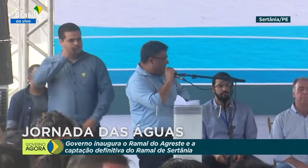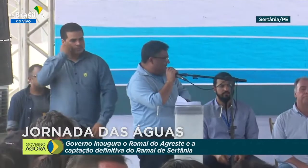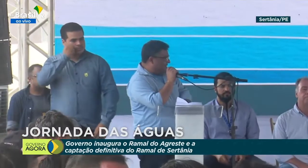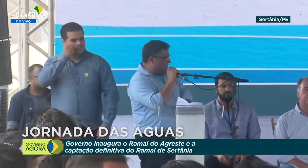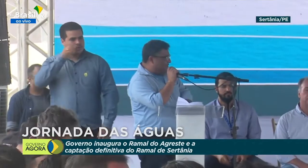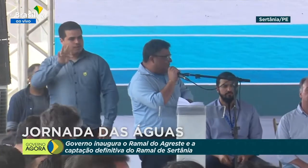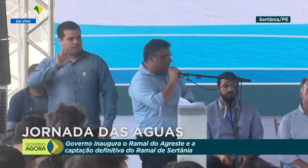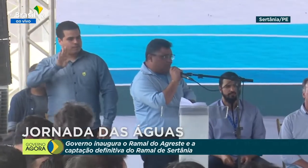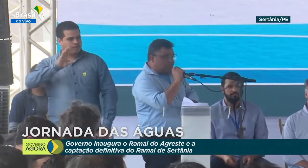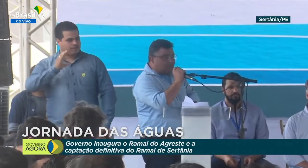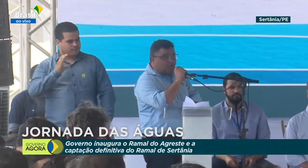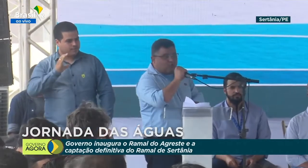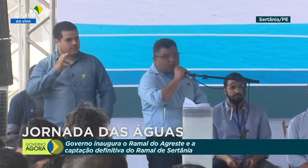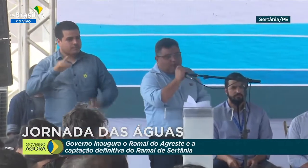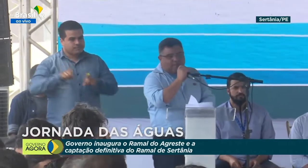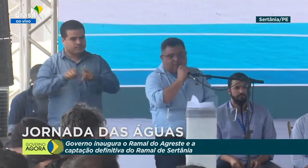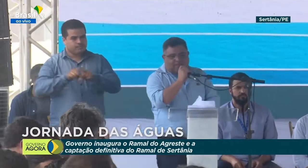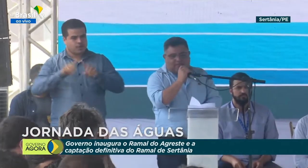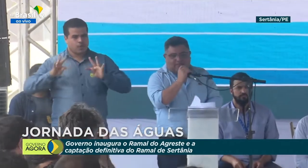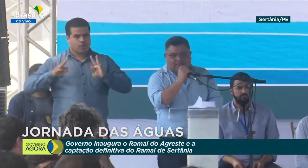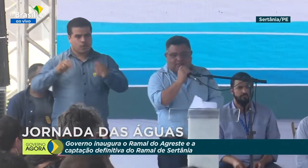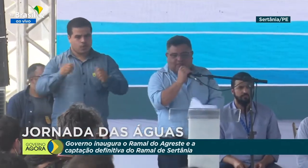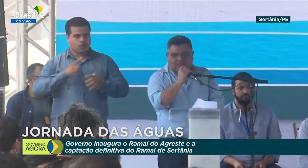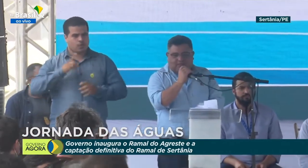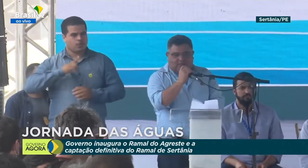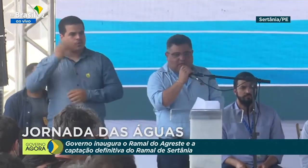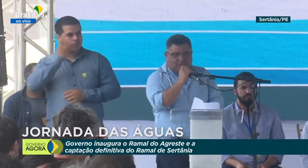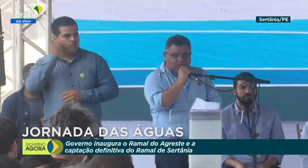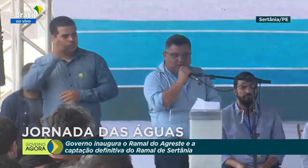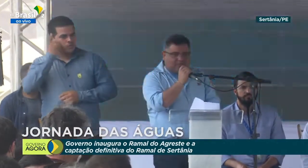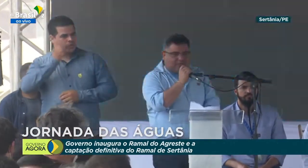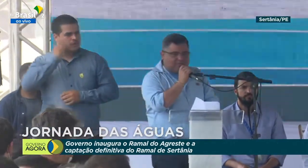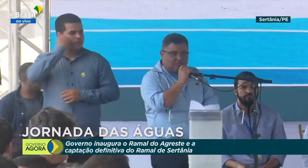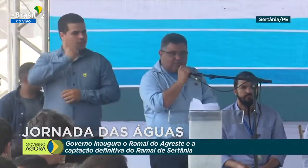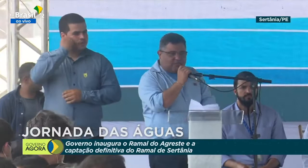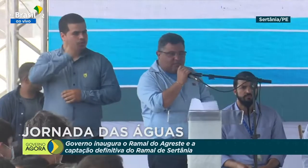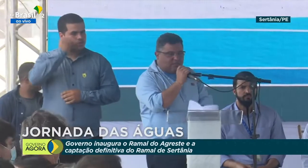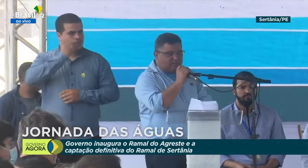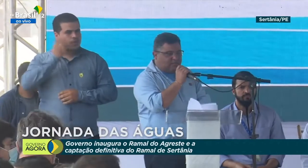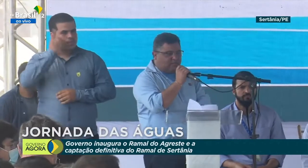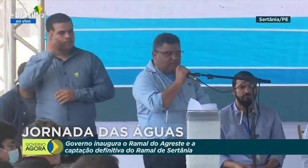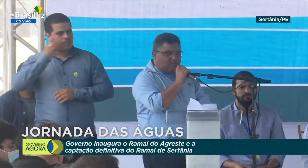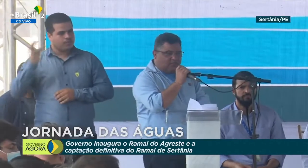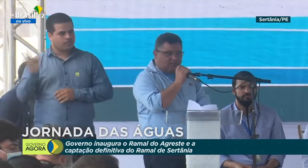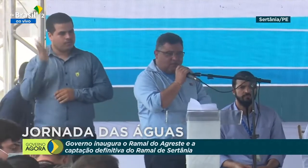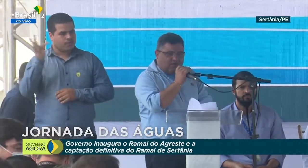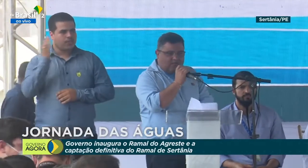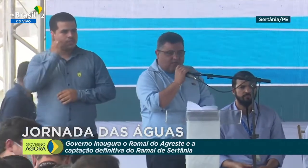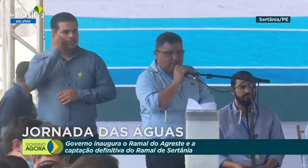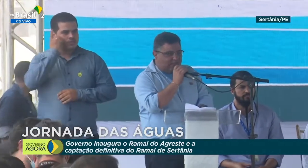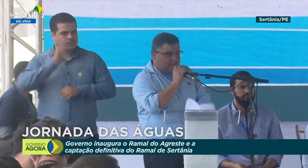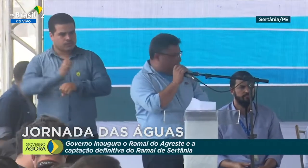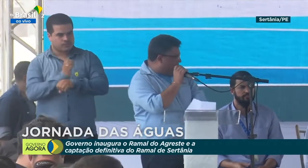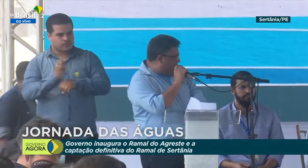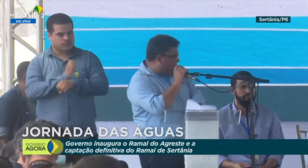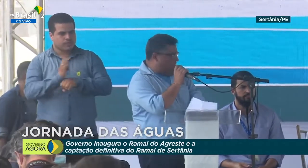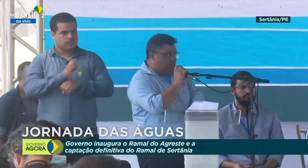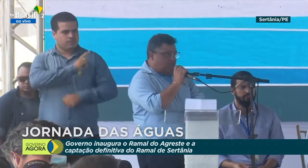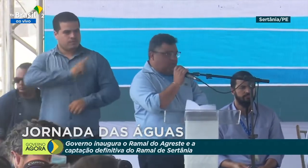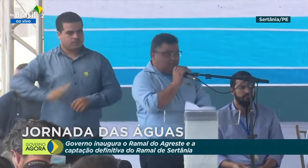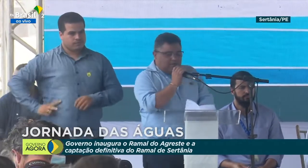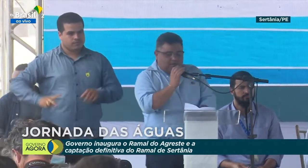Bezerra, a quem cumprimento todos os parlamentares aqui presentes, senadores, deputados federais, estaduais e